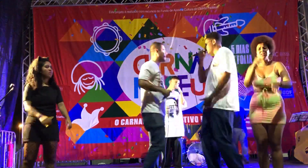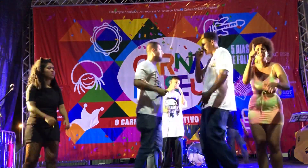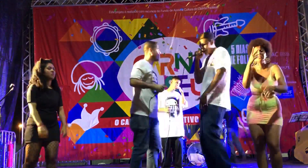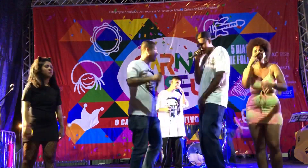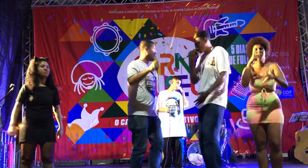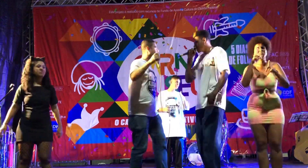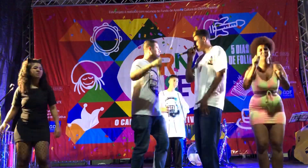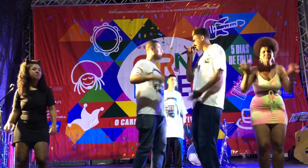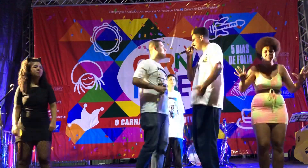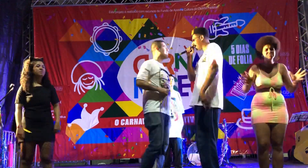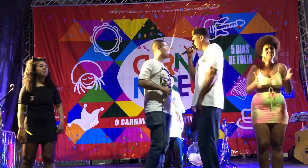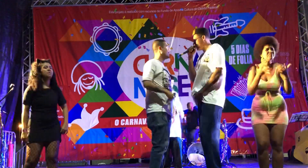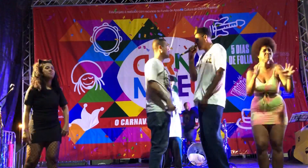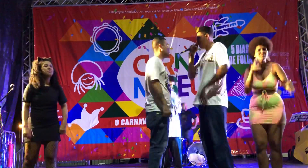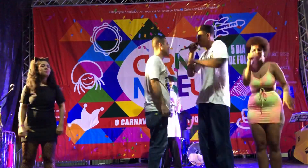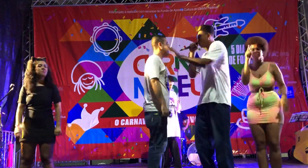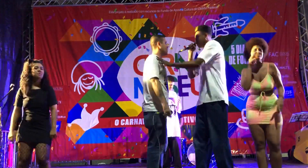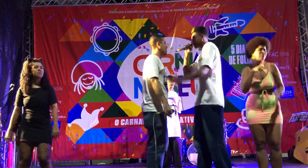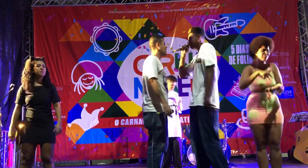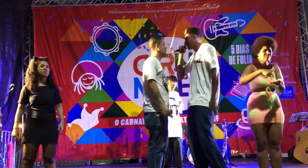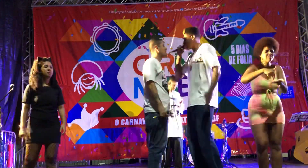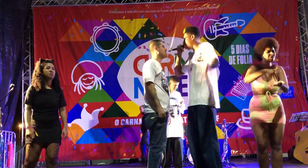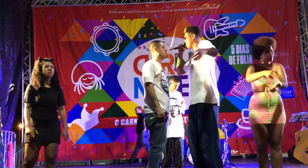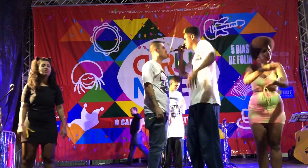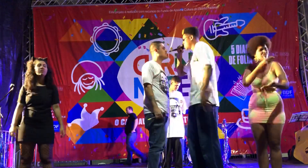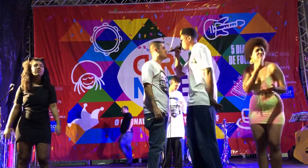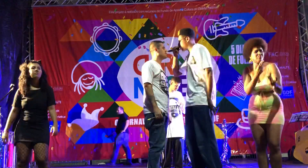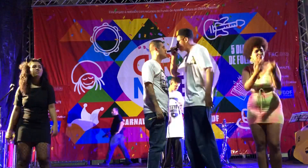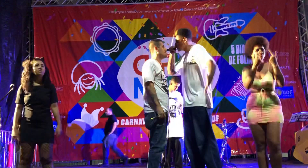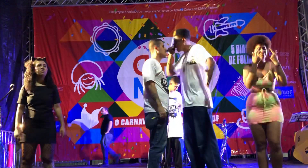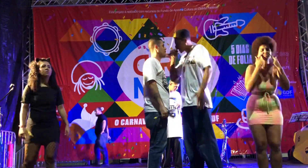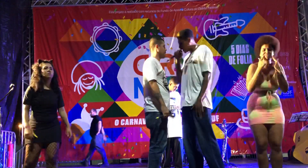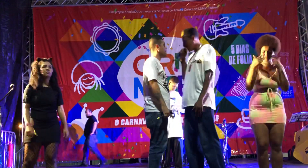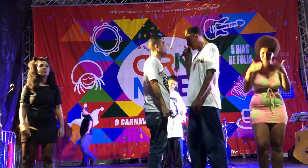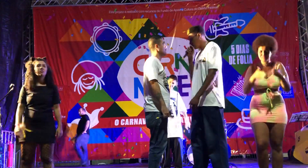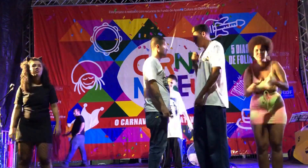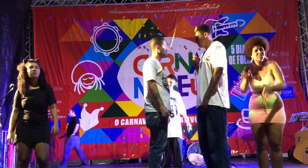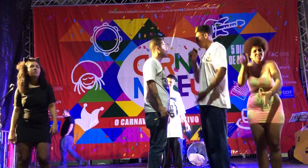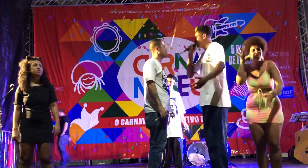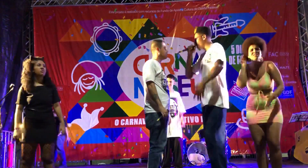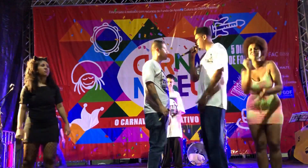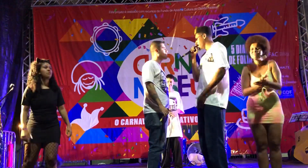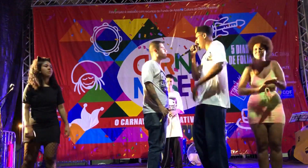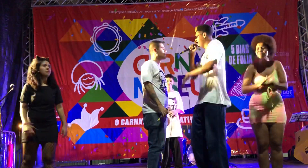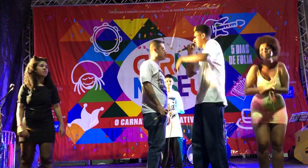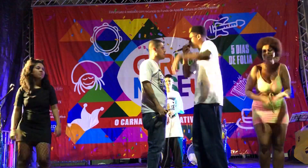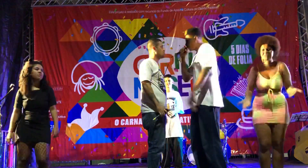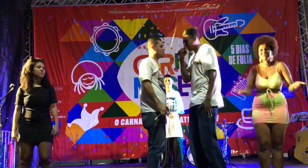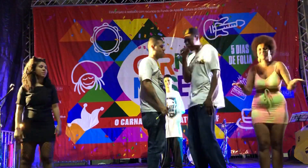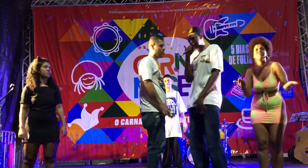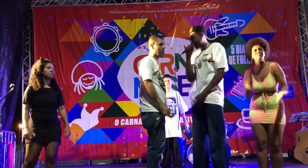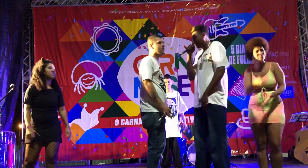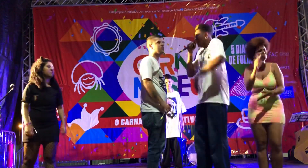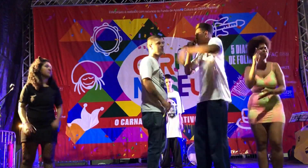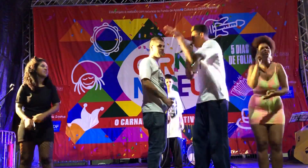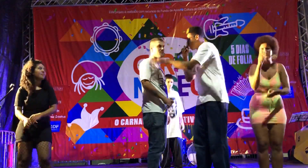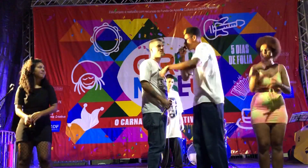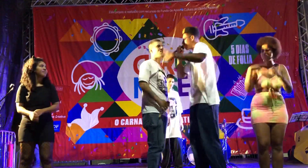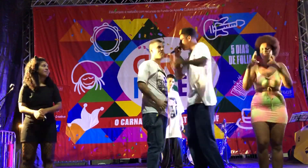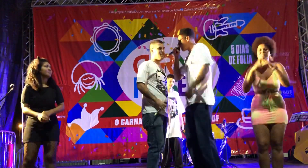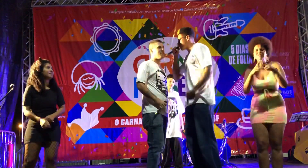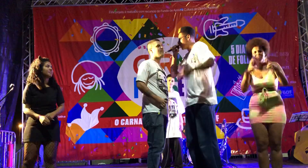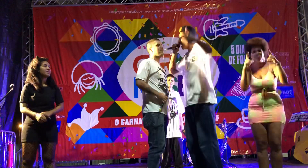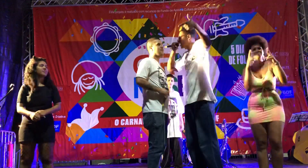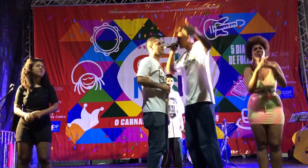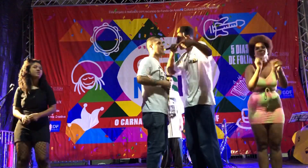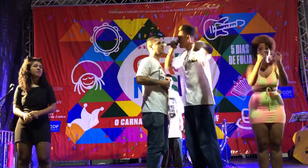Luiz Gonzaga, só que cê não caminha, o homem também chora, não escutou Gonzaguinha? Demorou, meu amigo, no RAP. E hoje